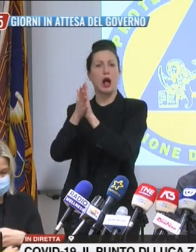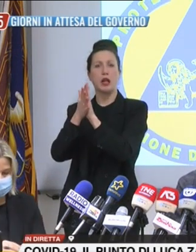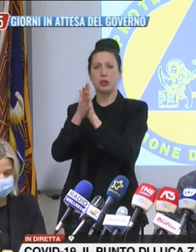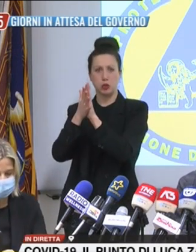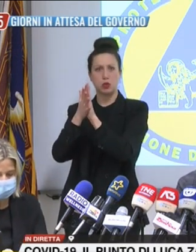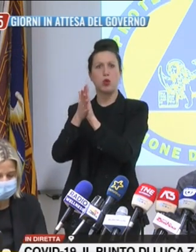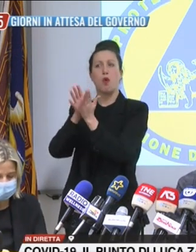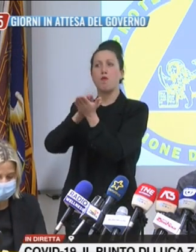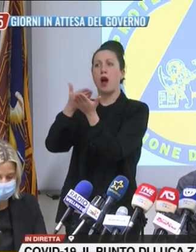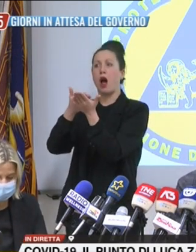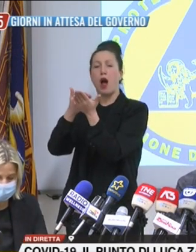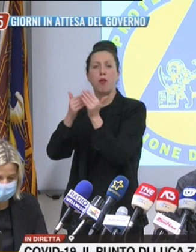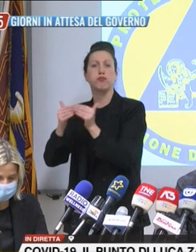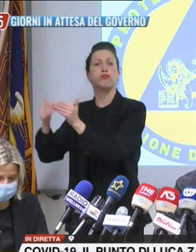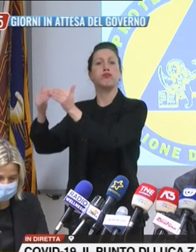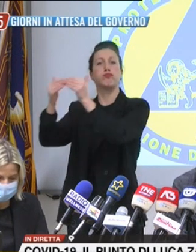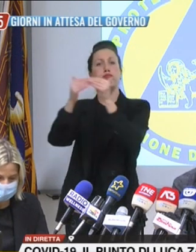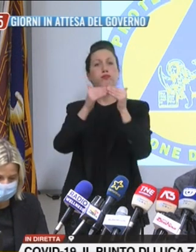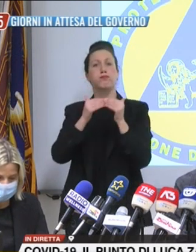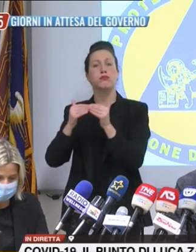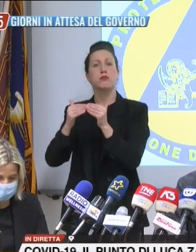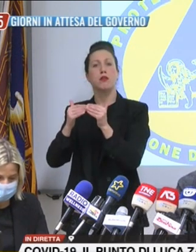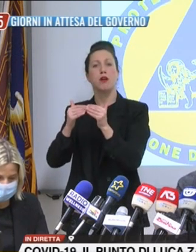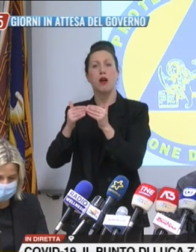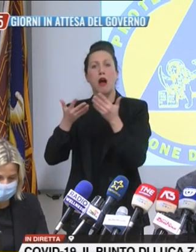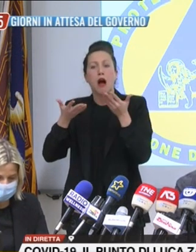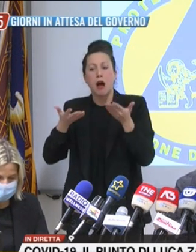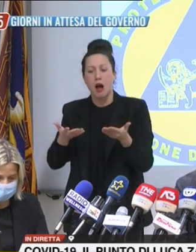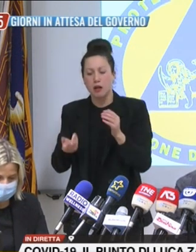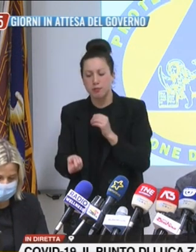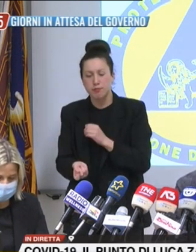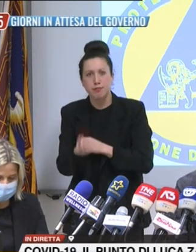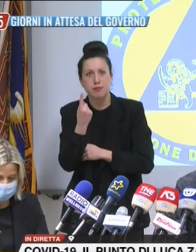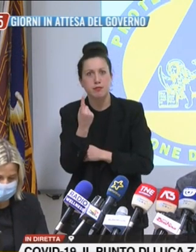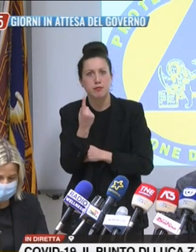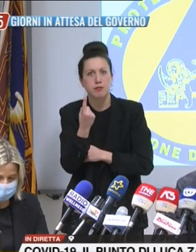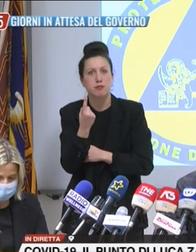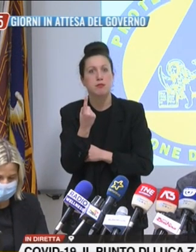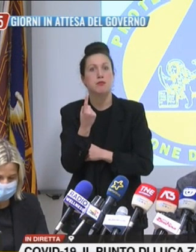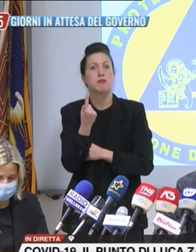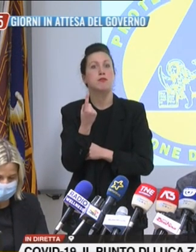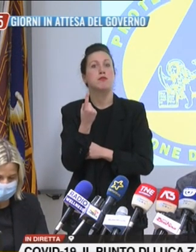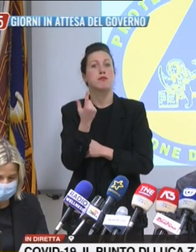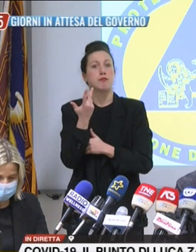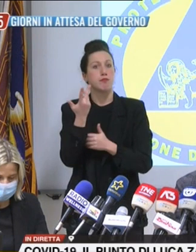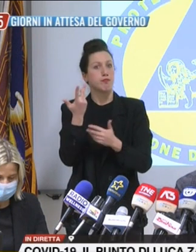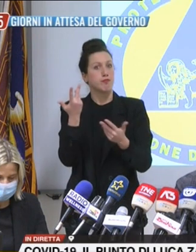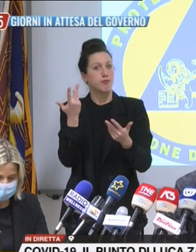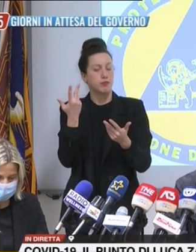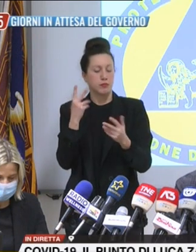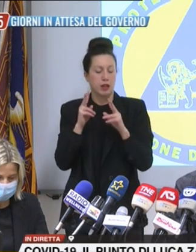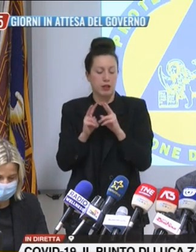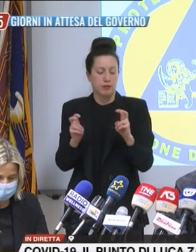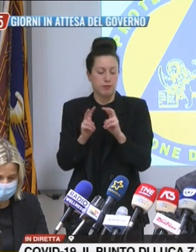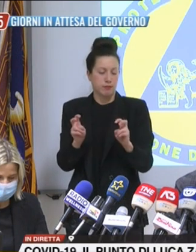però adesso ne viene fuori. E lo stiamo scandagliando questo e verificando, ne viene fuori che ci sono